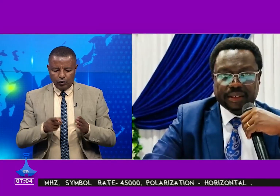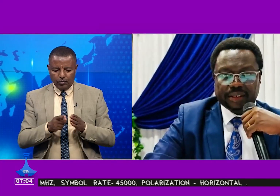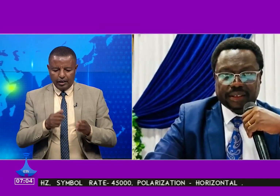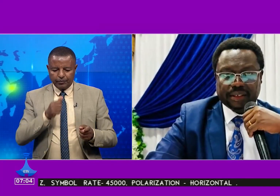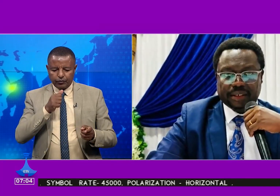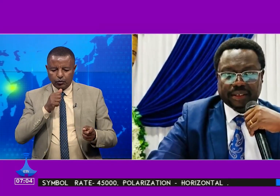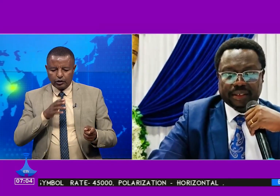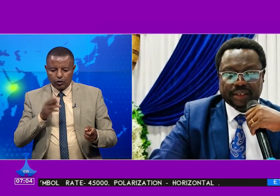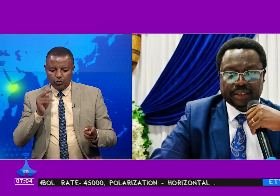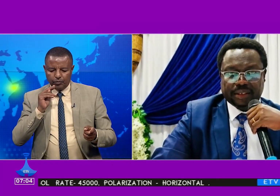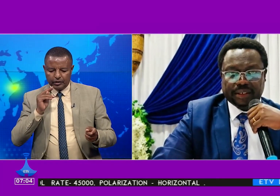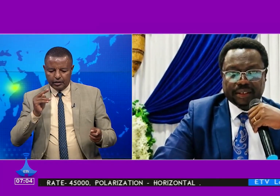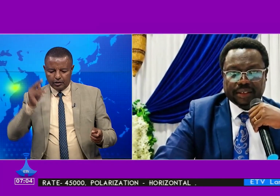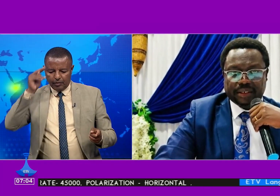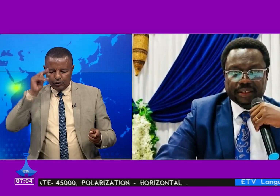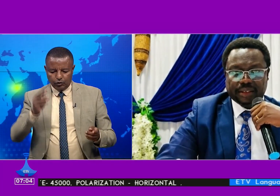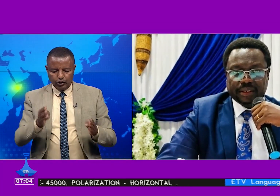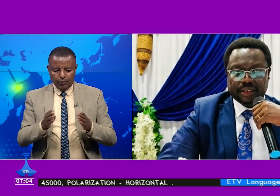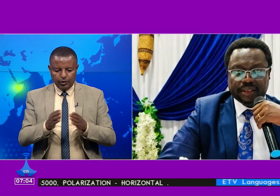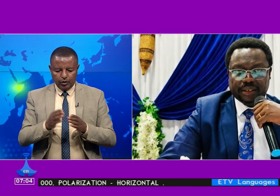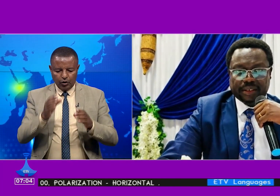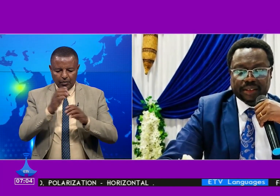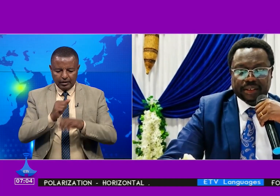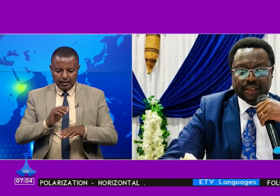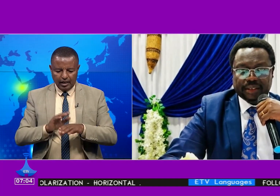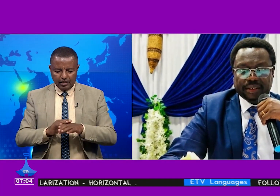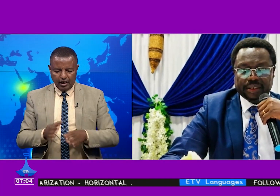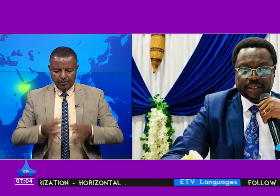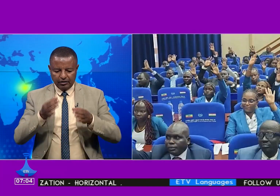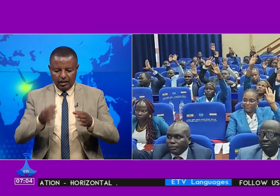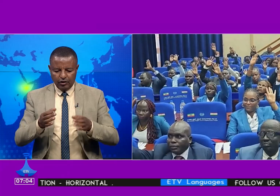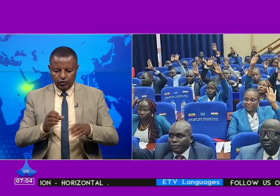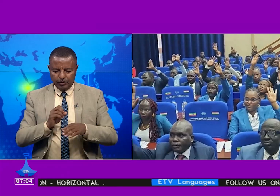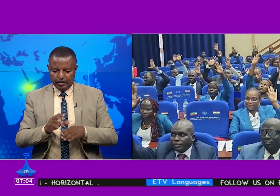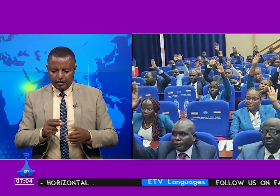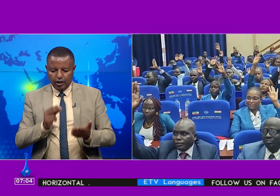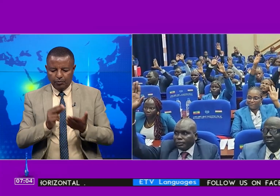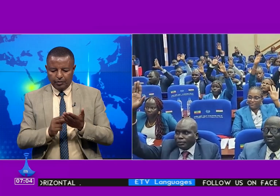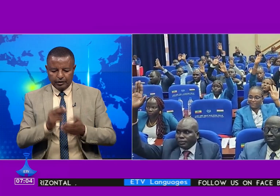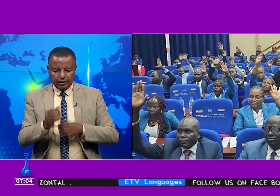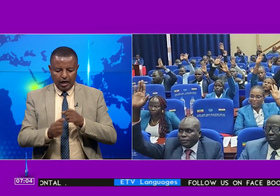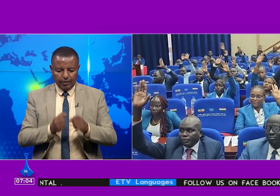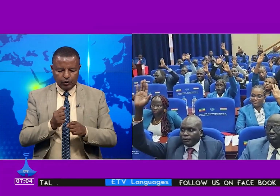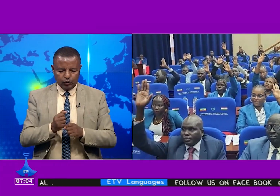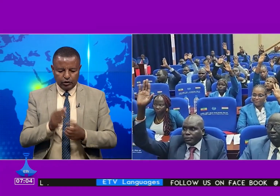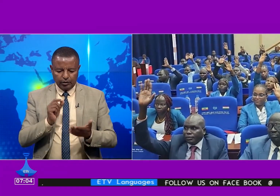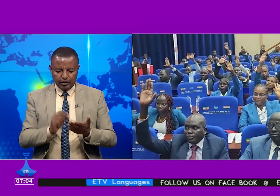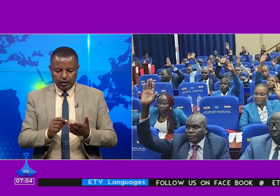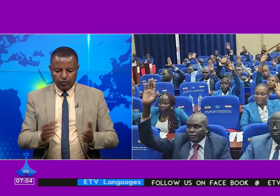አፈ ጉባኤ ወይዘሮ መሰረት ማቴዎስ በጉባኤው ማጠቃለያ ላይ ባስተላለፉት መልእክት በበጀት